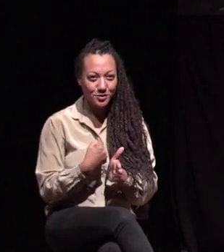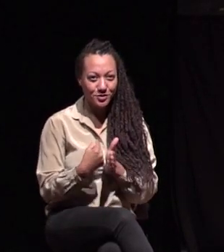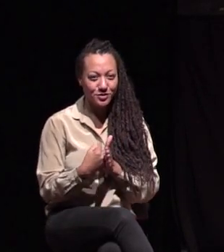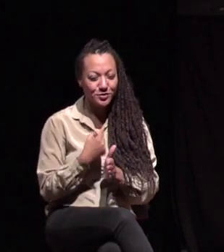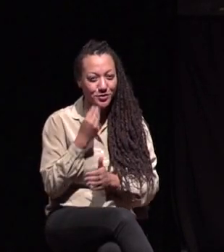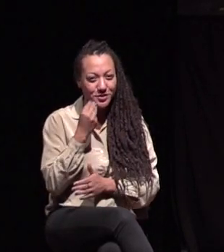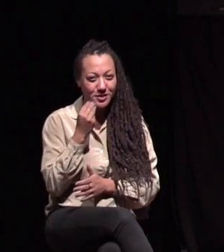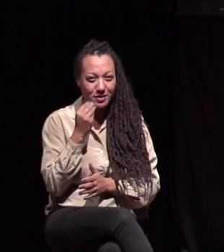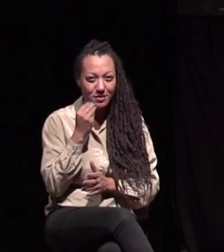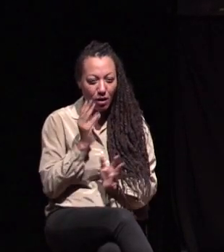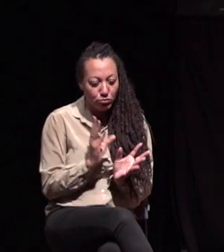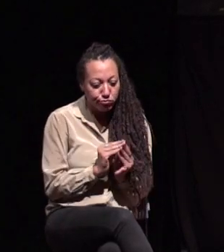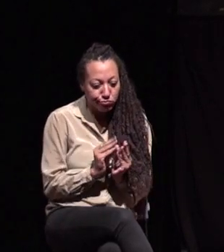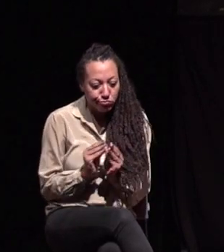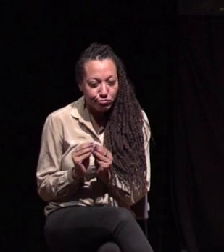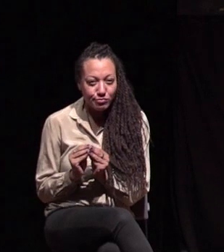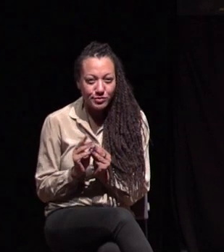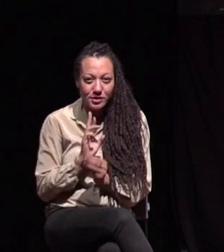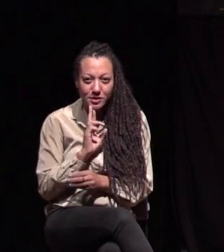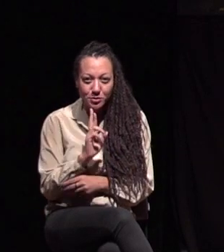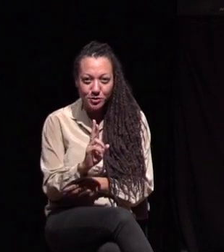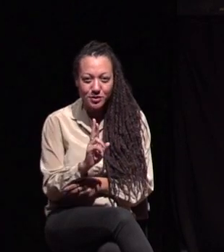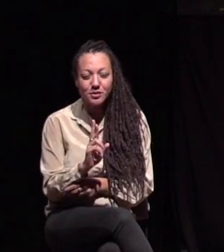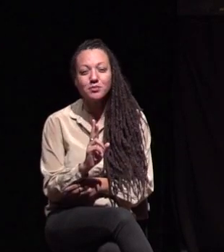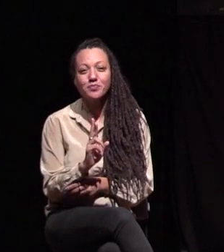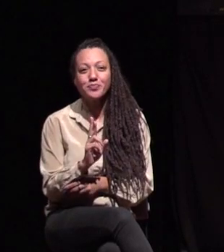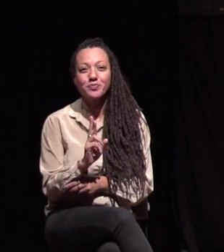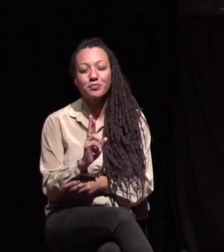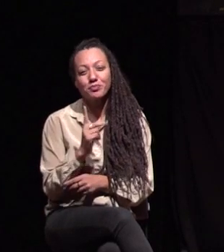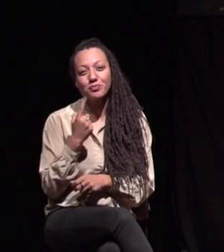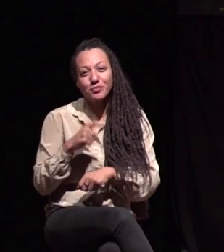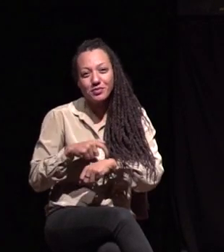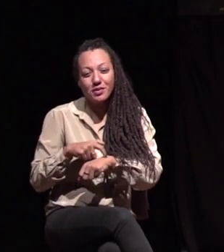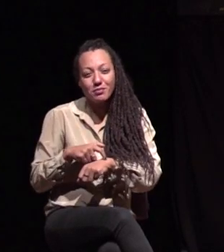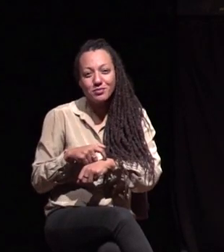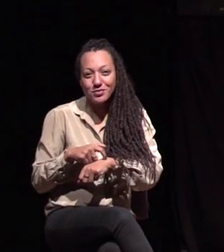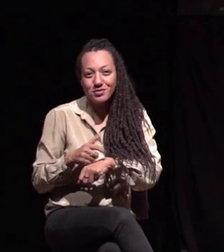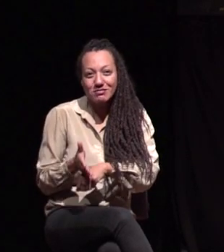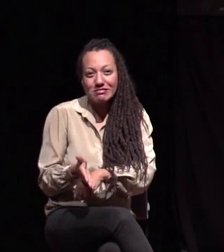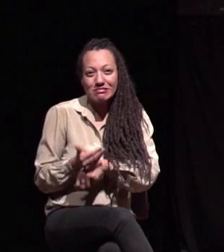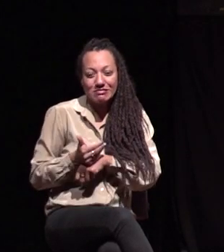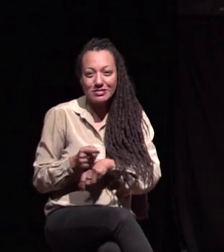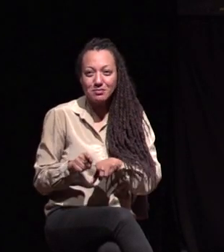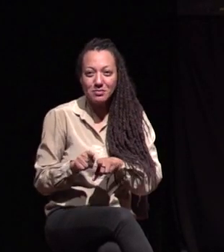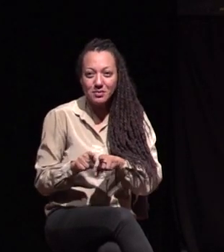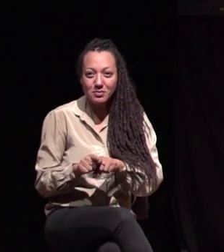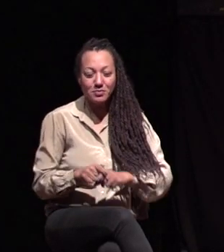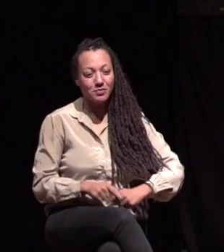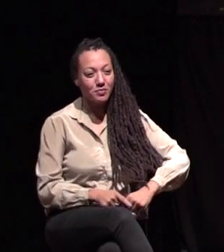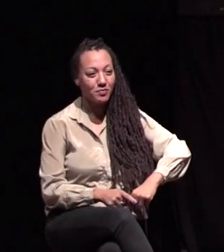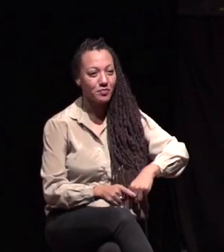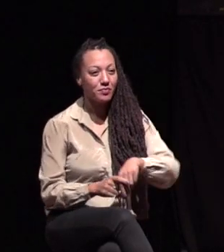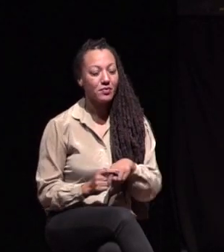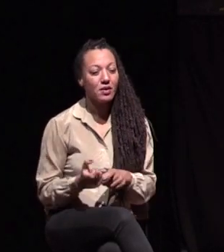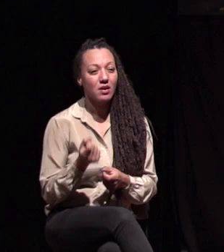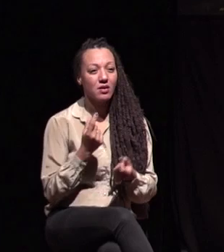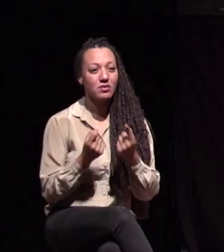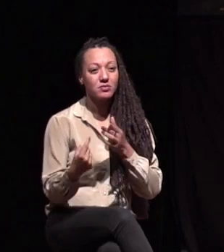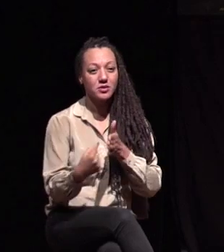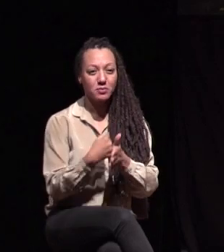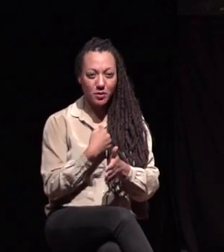vou tentar reunir algumas numa questão só para otimizar aqui o nosso tempo, tem algumas